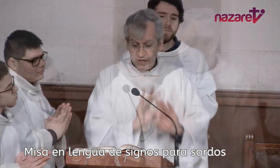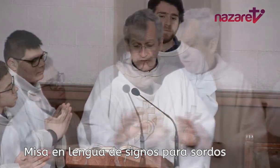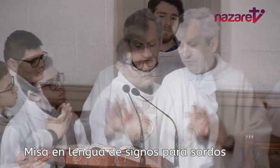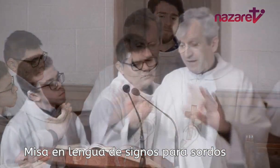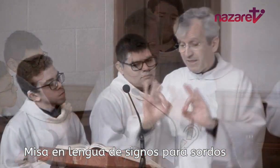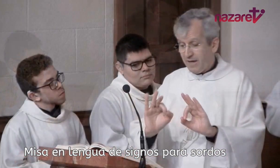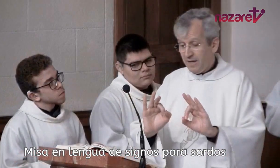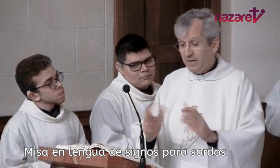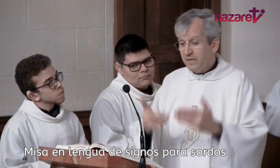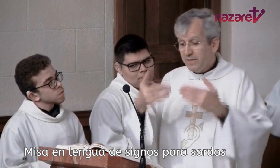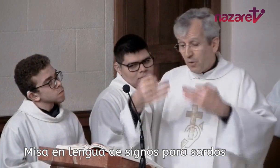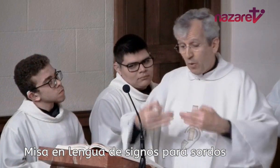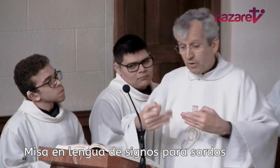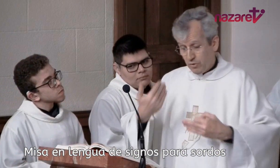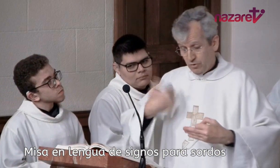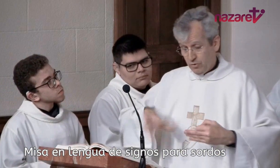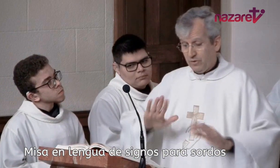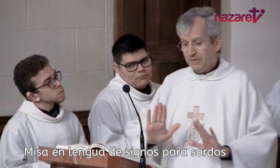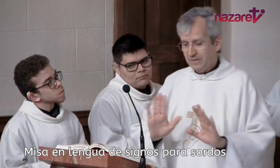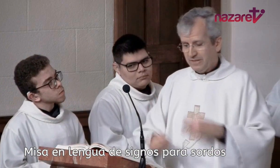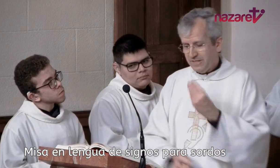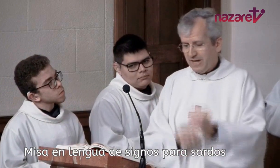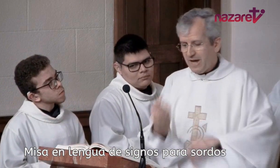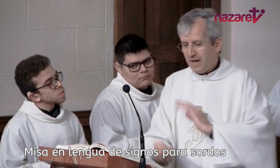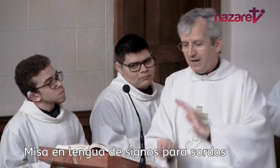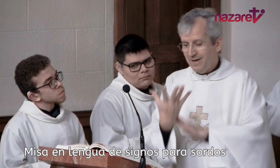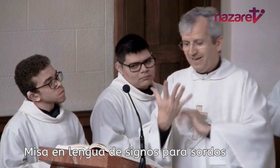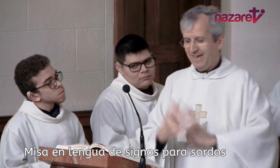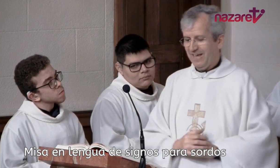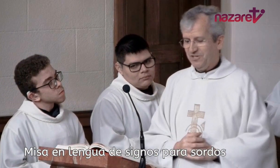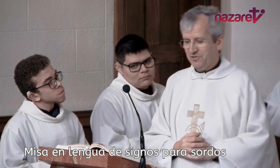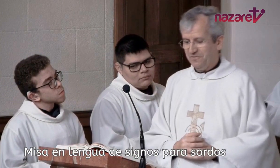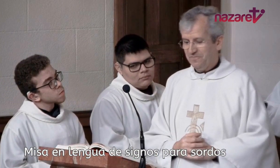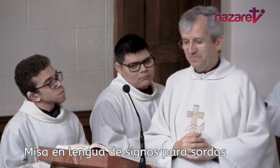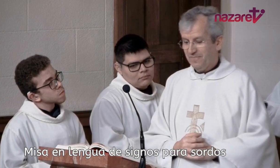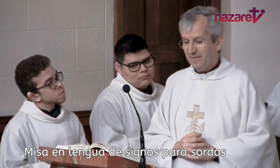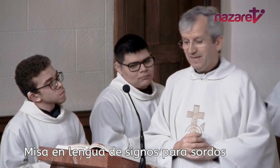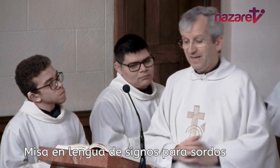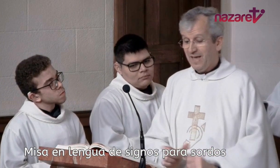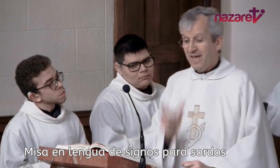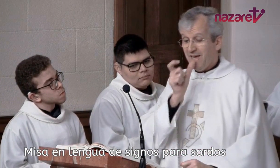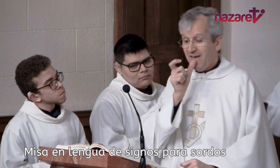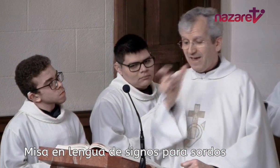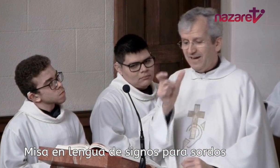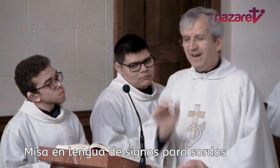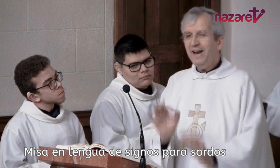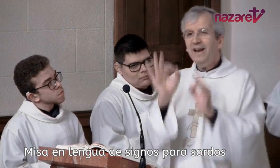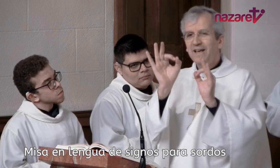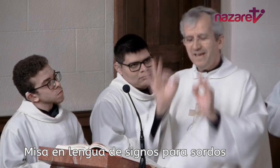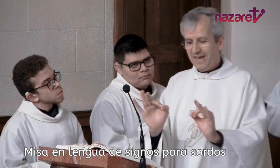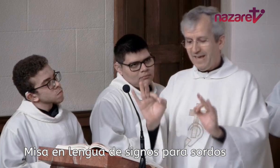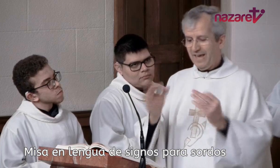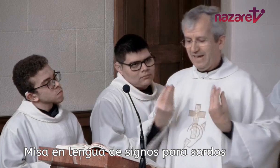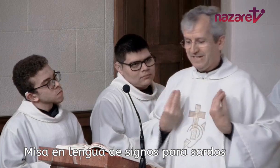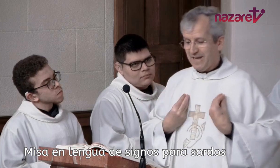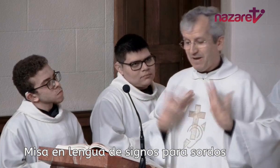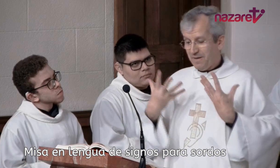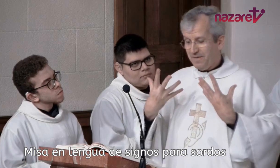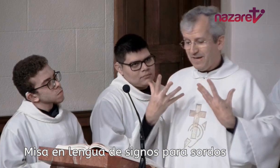se hizo nada de cuanto se ha hecho. En Él estaba la vida,